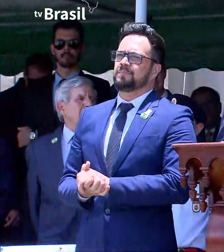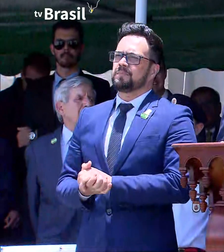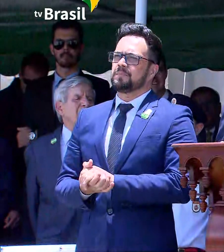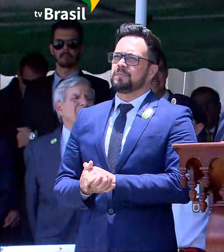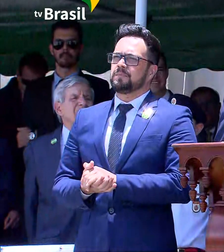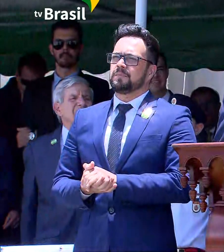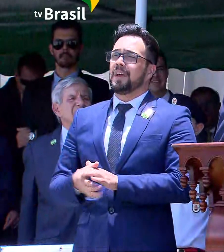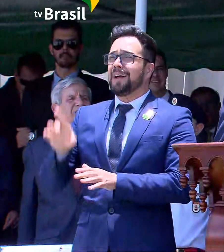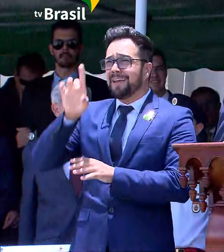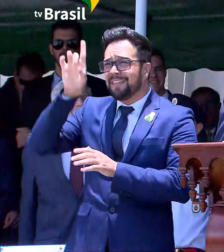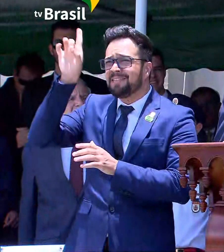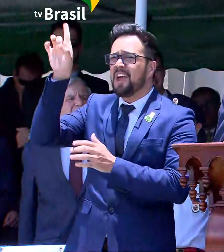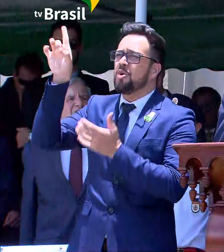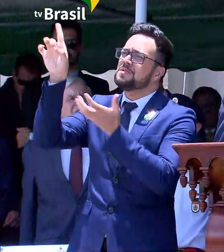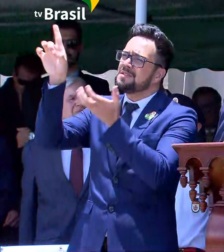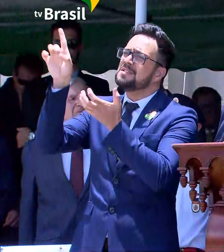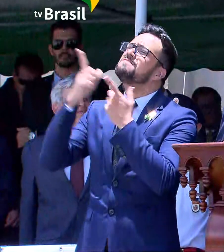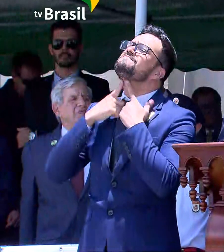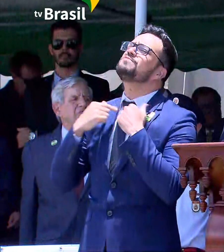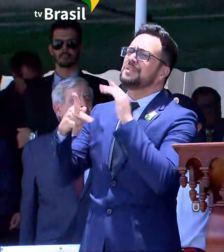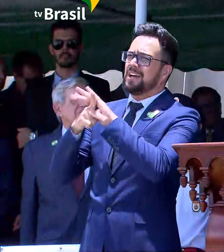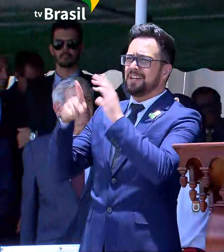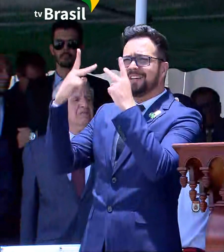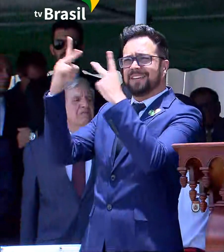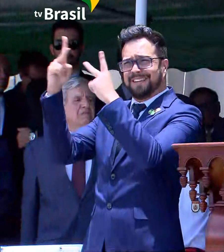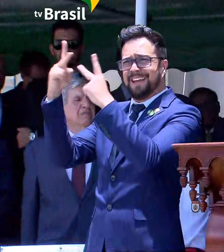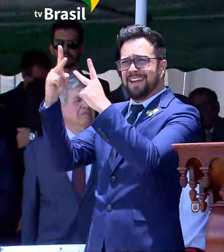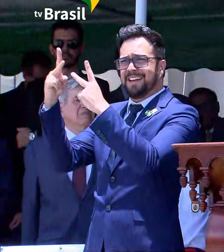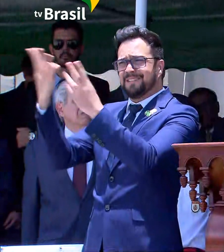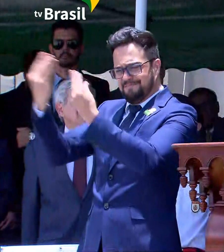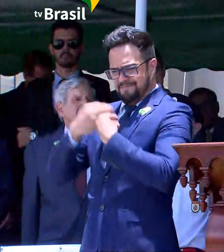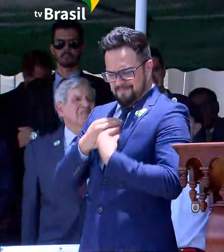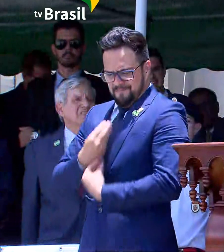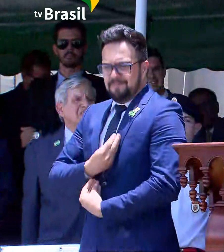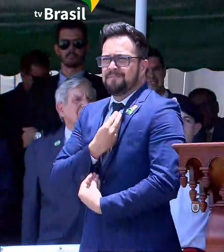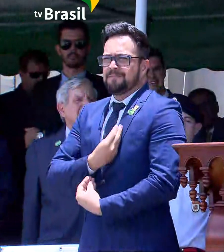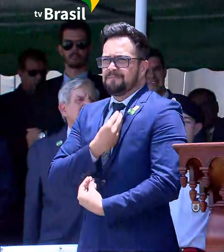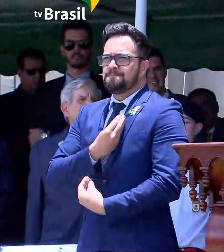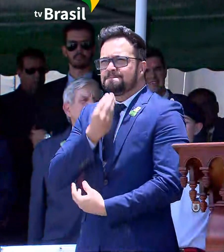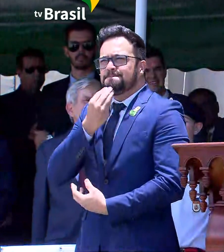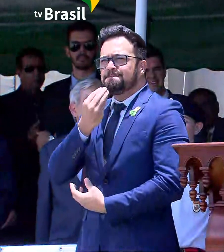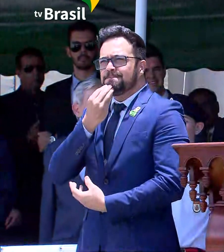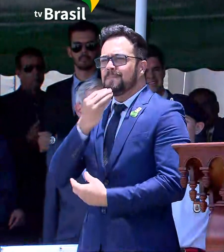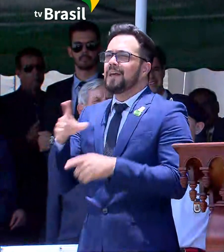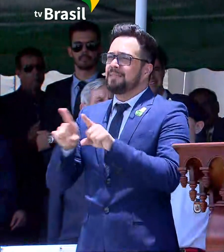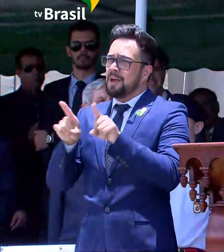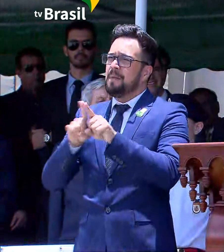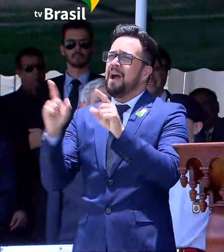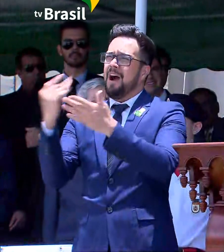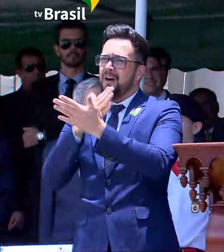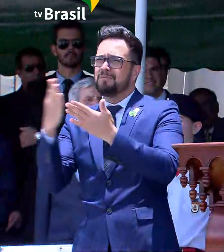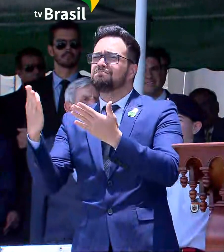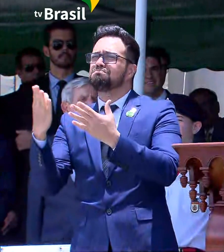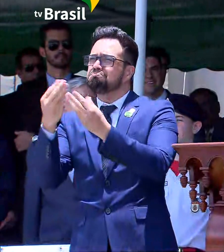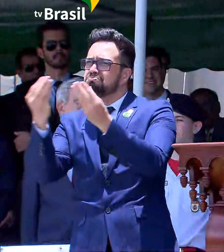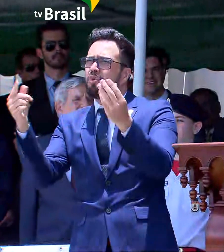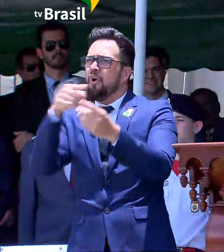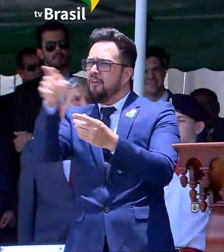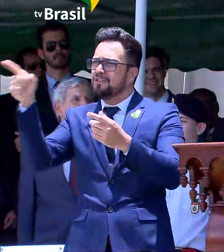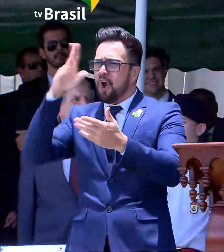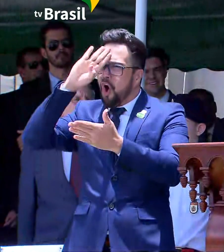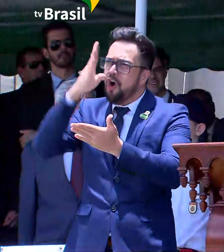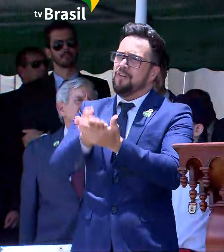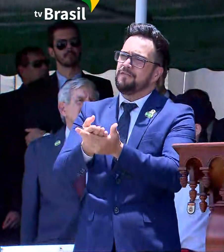primeiro é porque Deus assim o quis. E depois, foi que, pelas mãos de muitos de vocês,